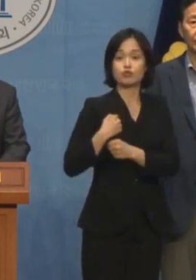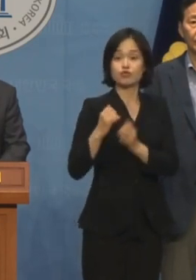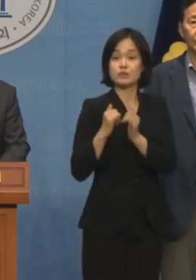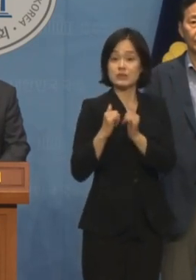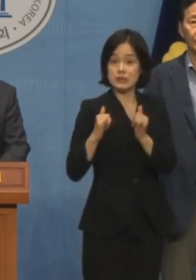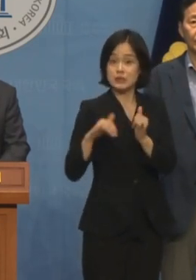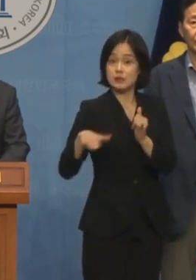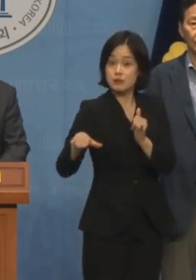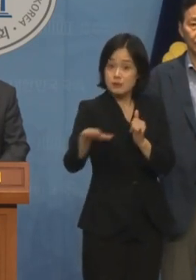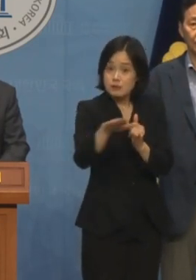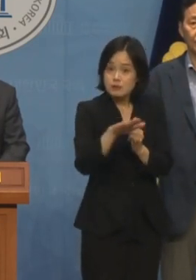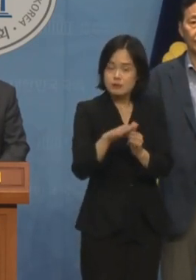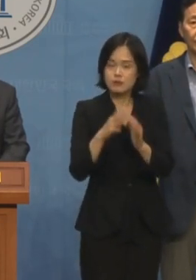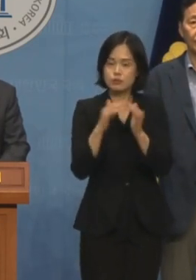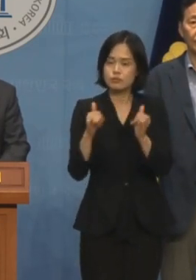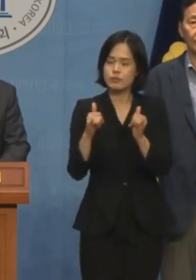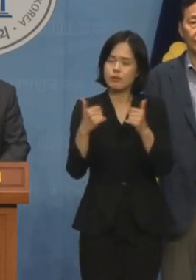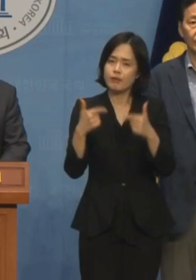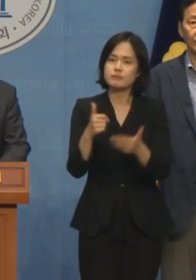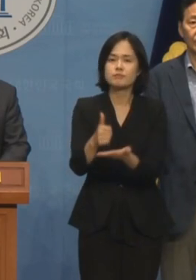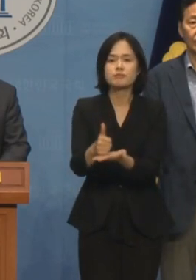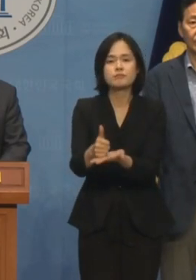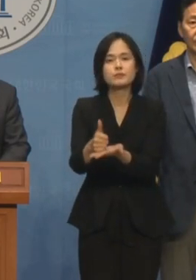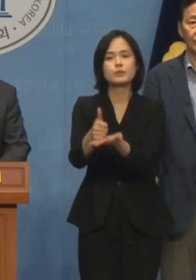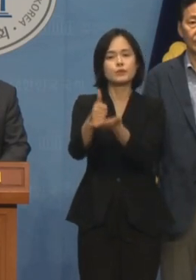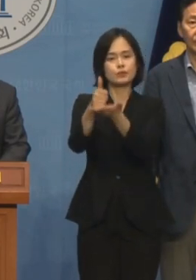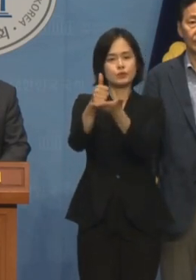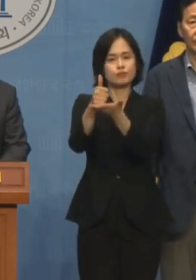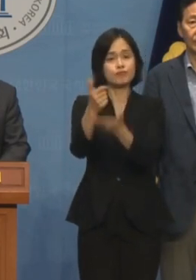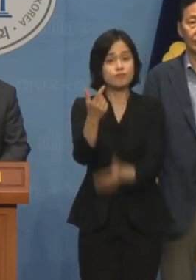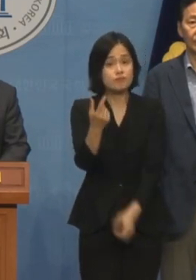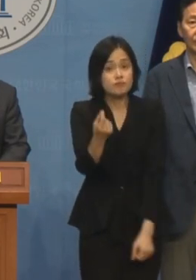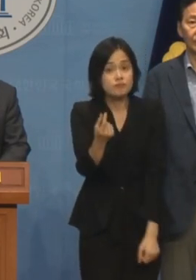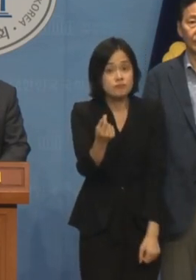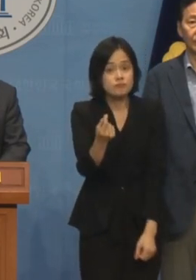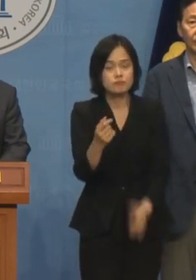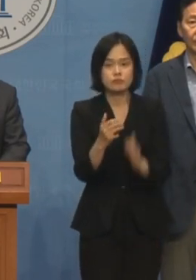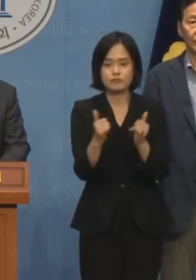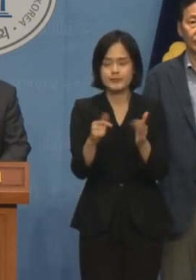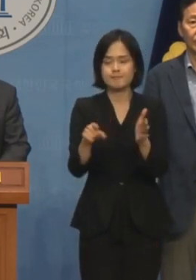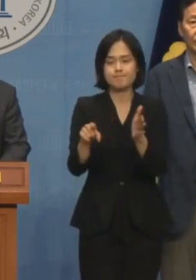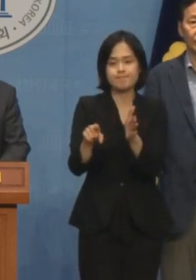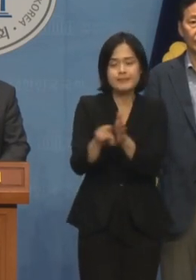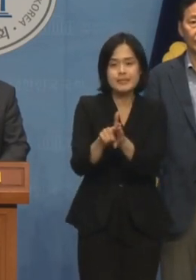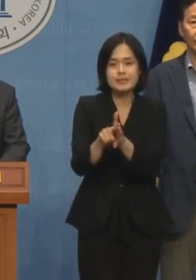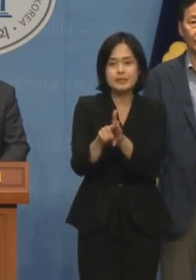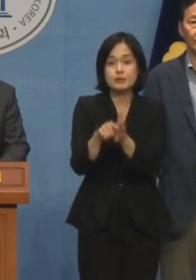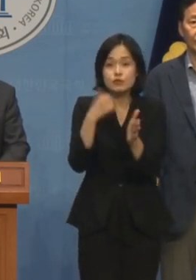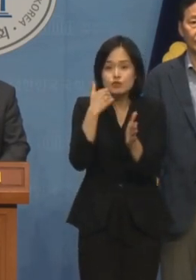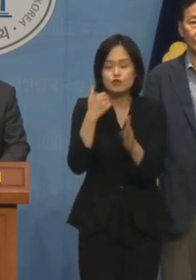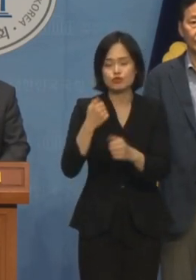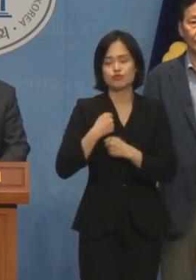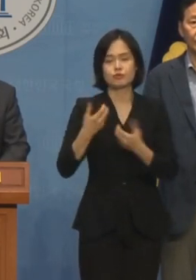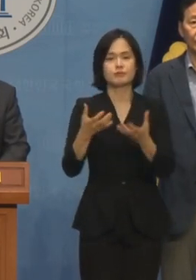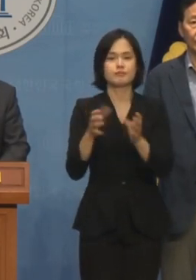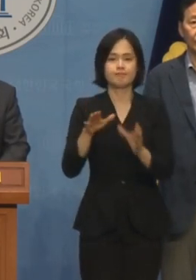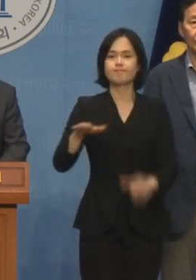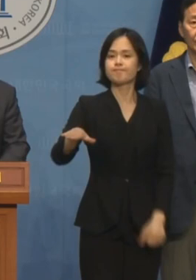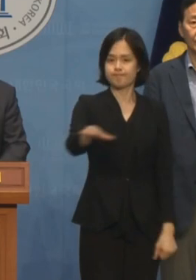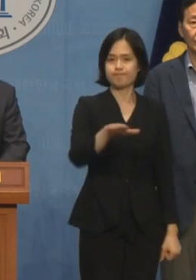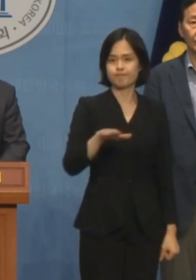국민들로부터 존중받아왔고 국민들이 신뢰하는 최고의 집단으로 인정받고